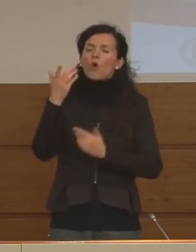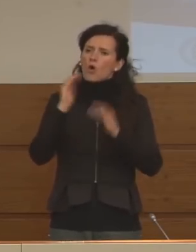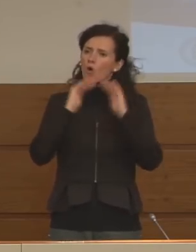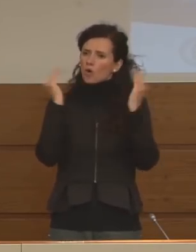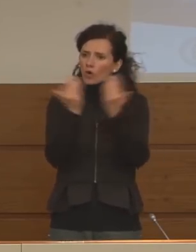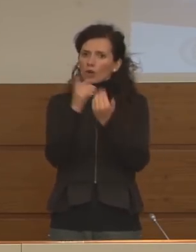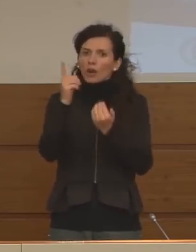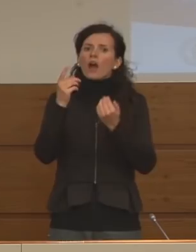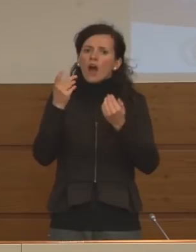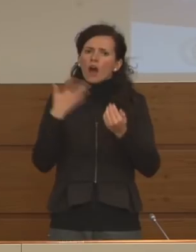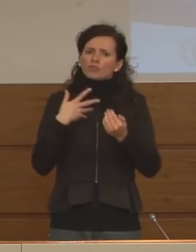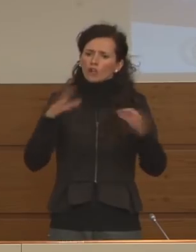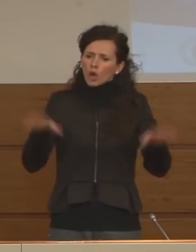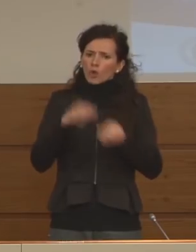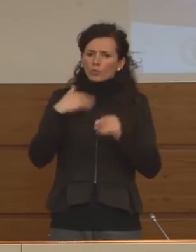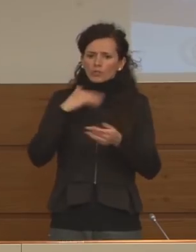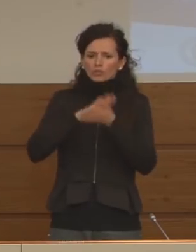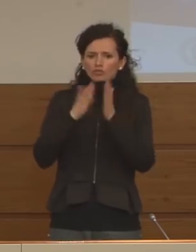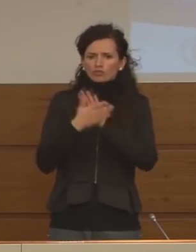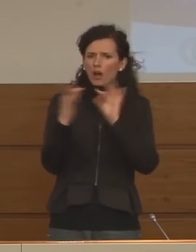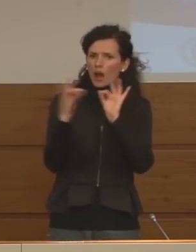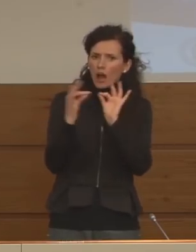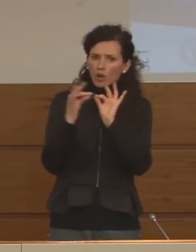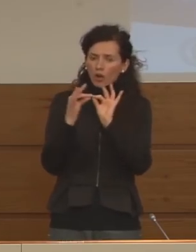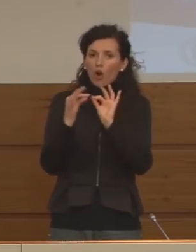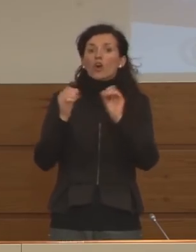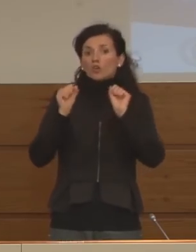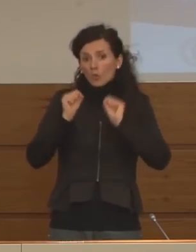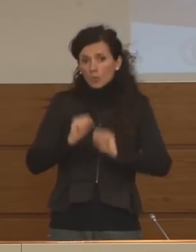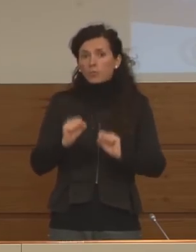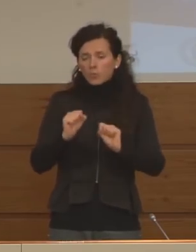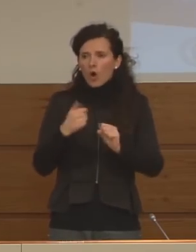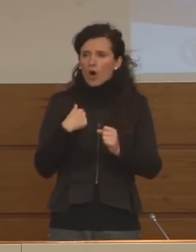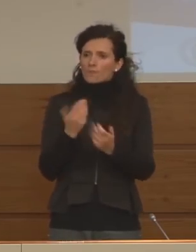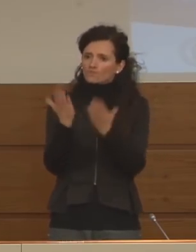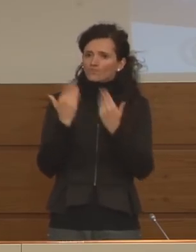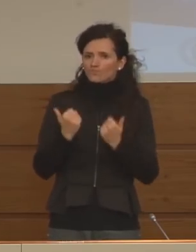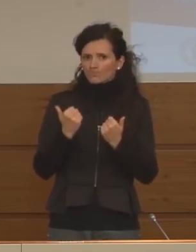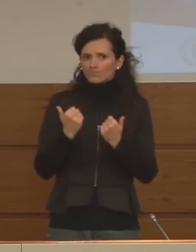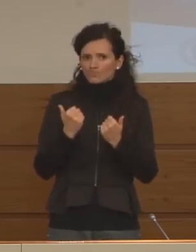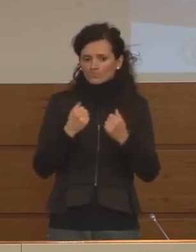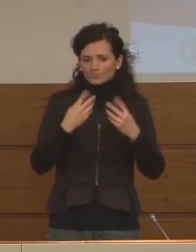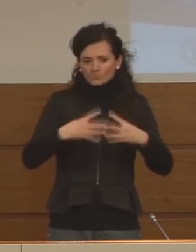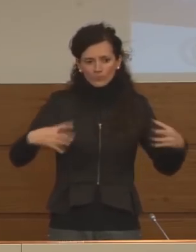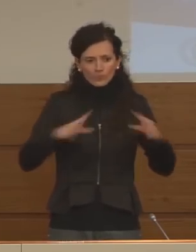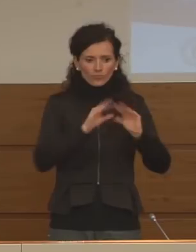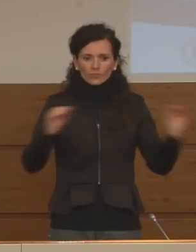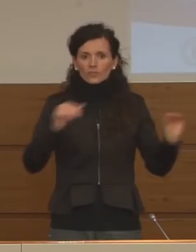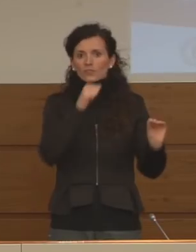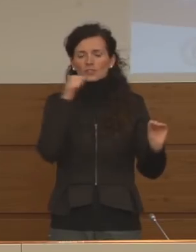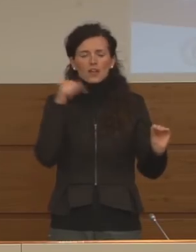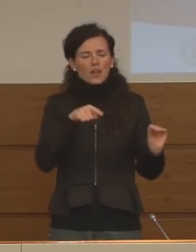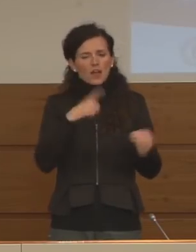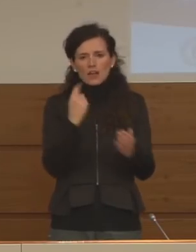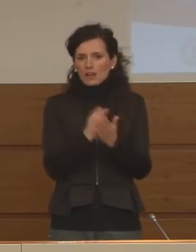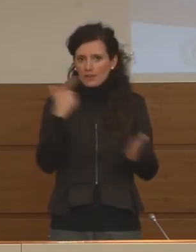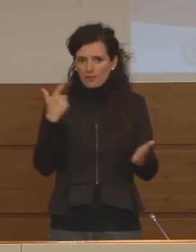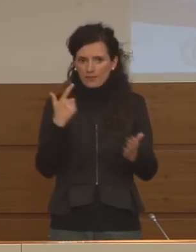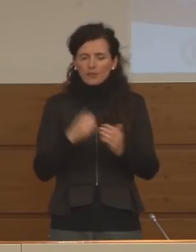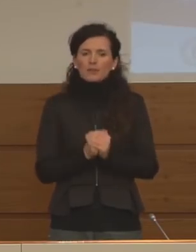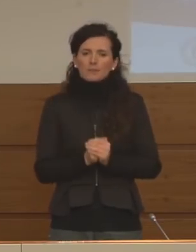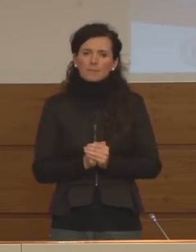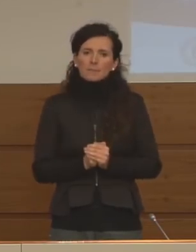dove è possibile cercare di approvvigionarci senza nessuna